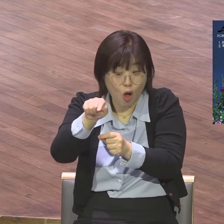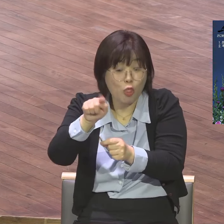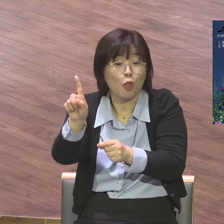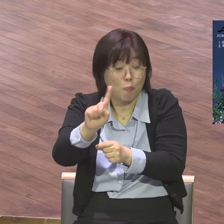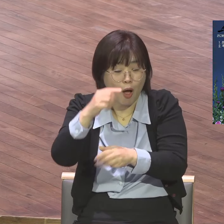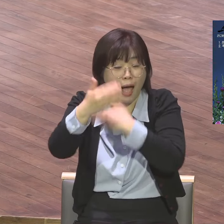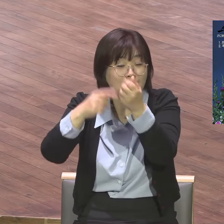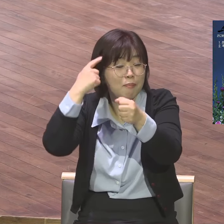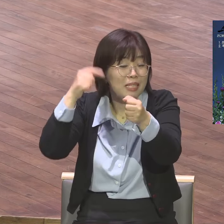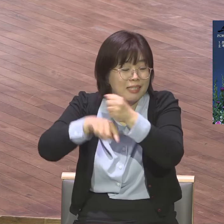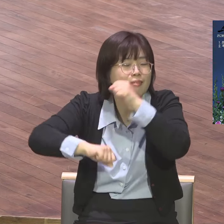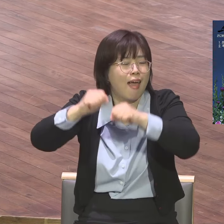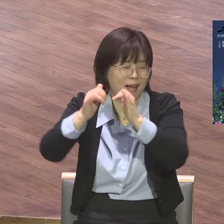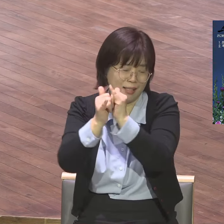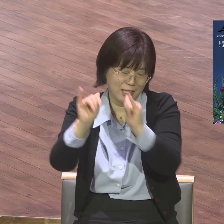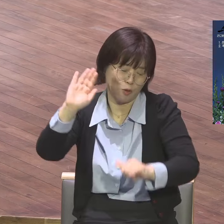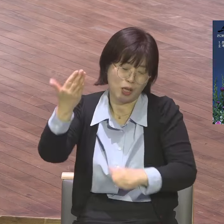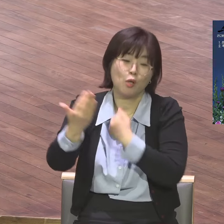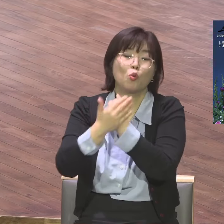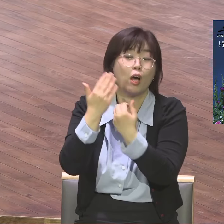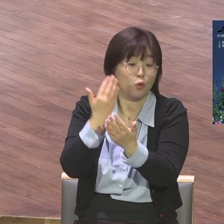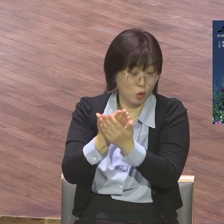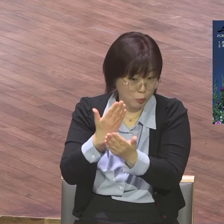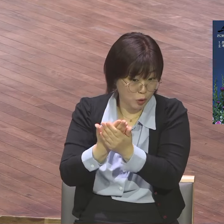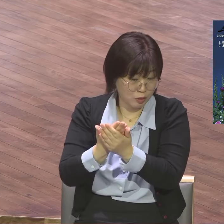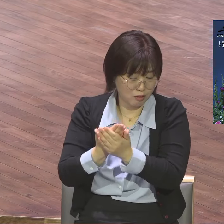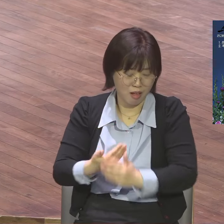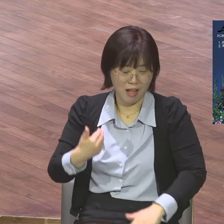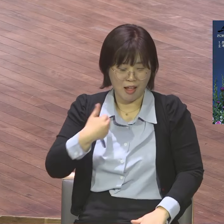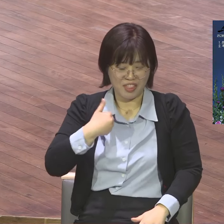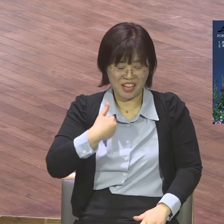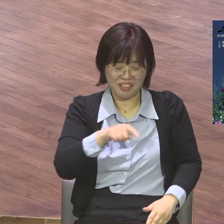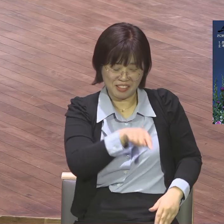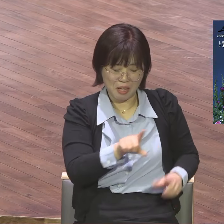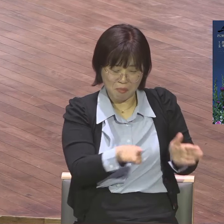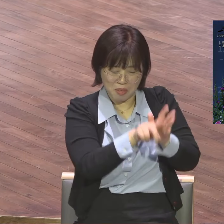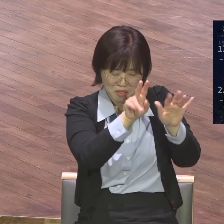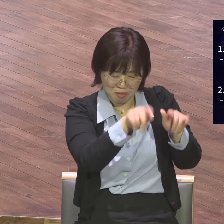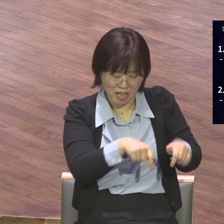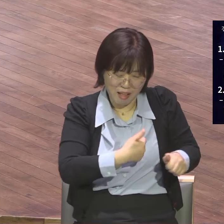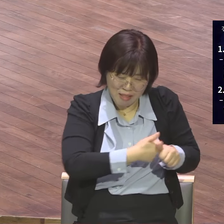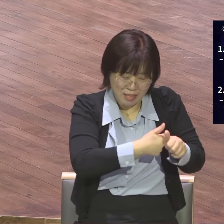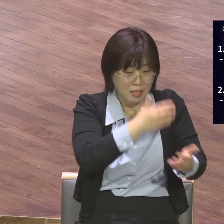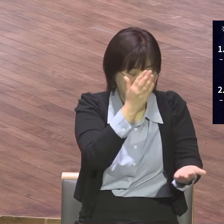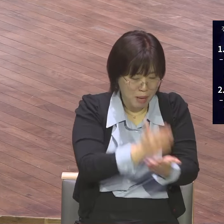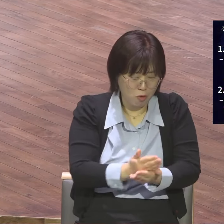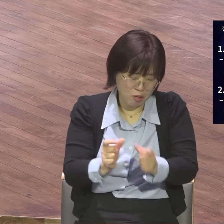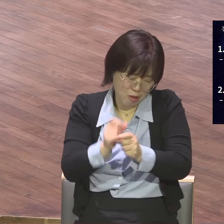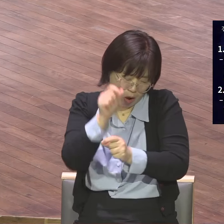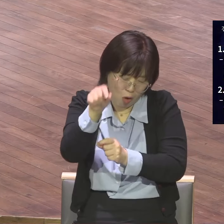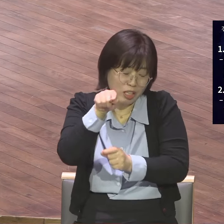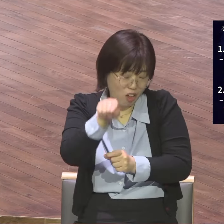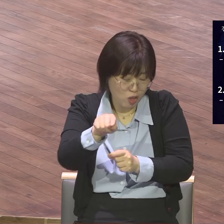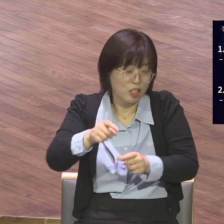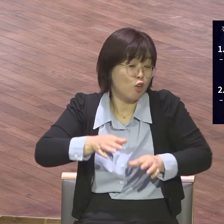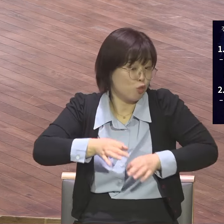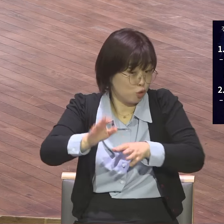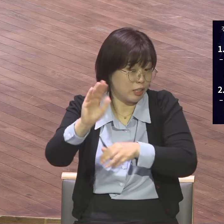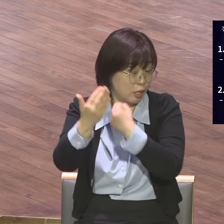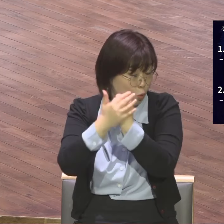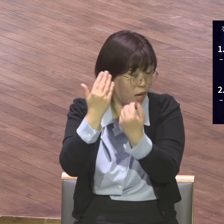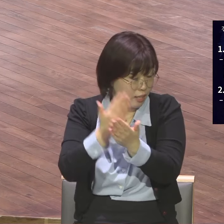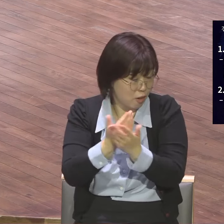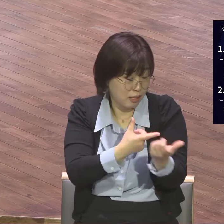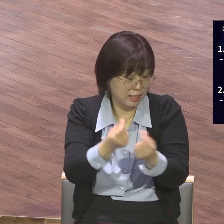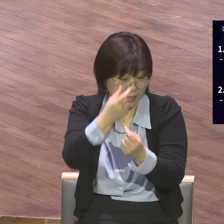살지 않게 하여 주옵소서. 영원에 투자하는 삶이 되게 하려고 주여 외치기도 하겠습니다. 주여